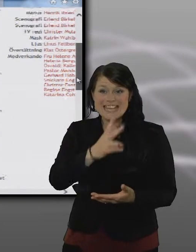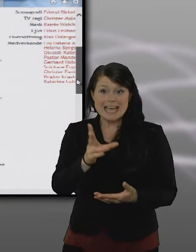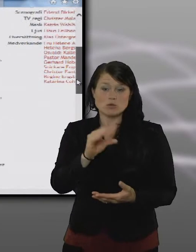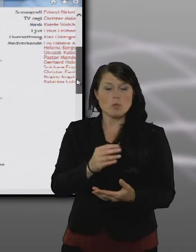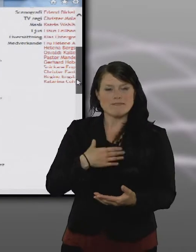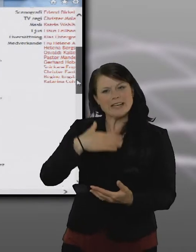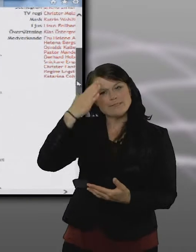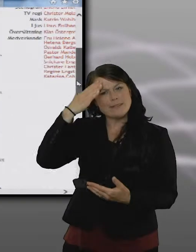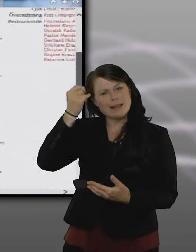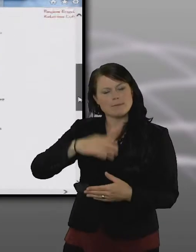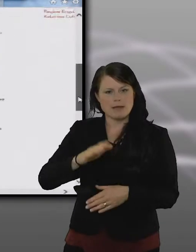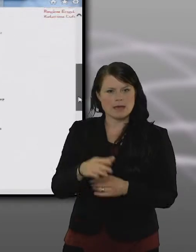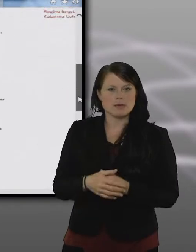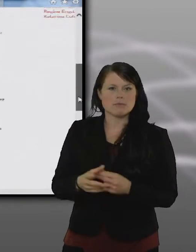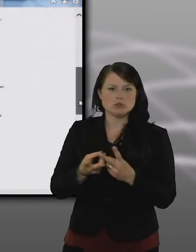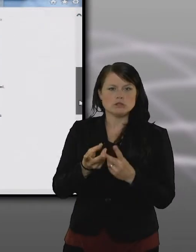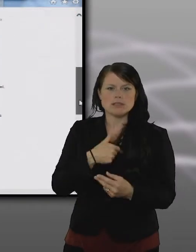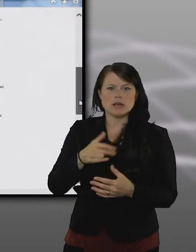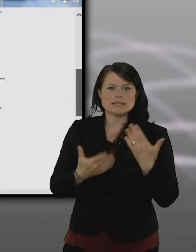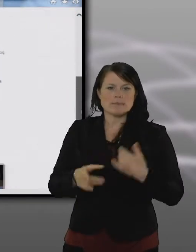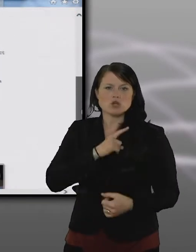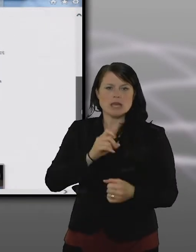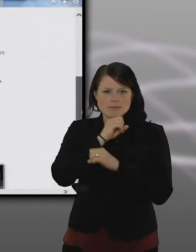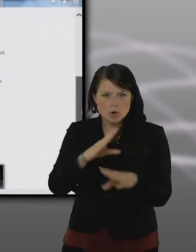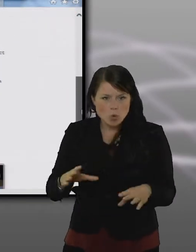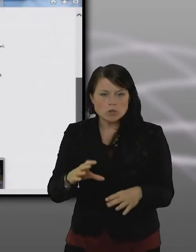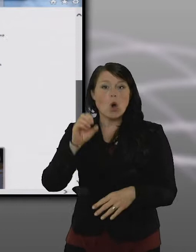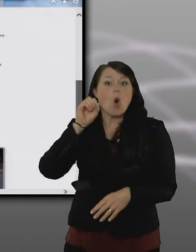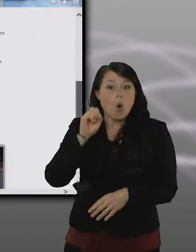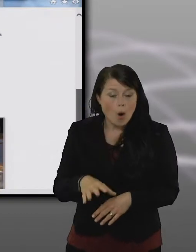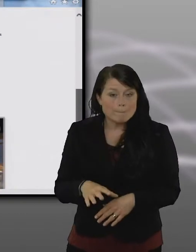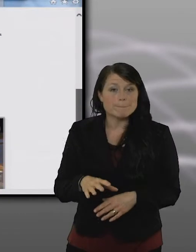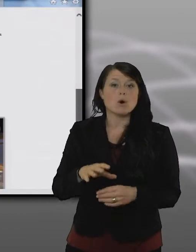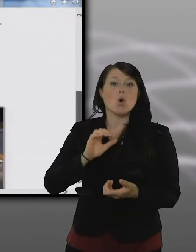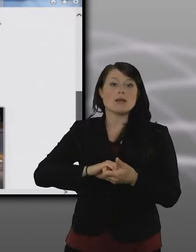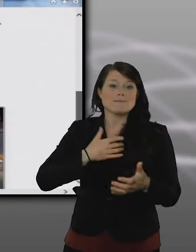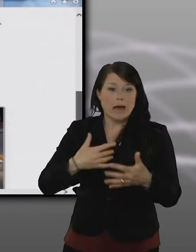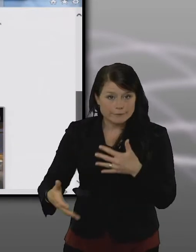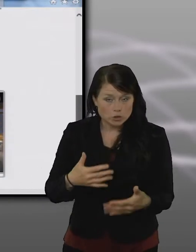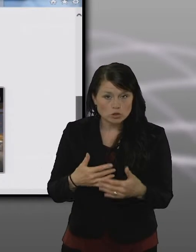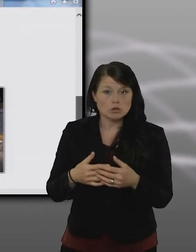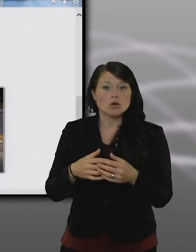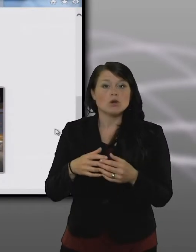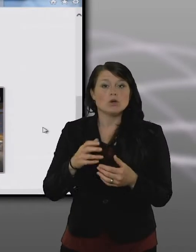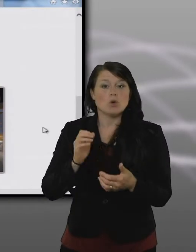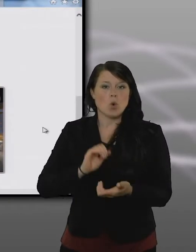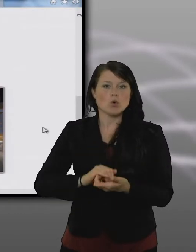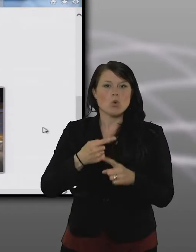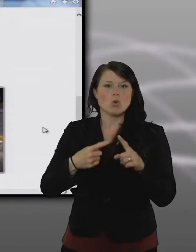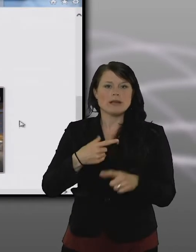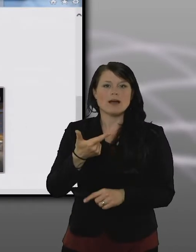Så vi har rätt mycket information om och varför och olika trailers för